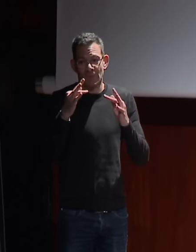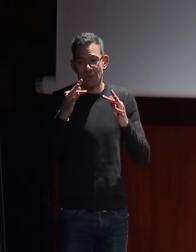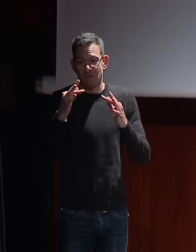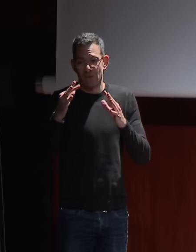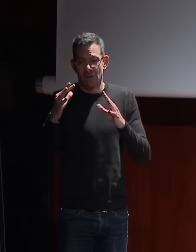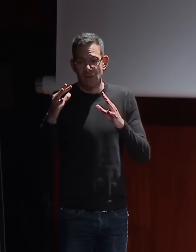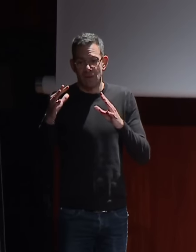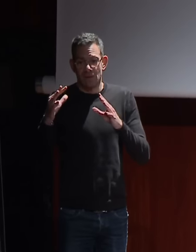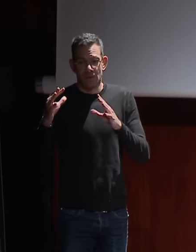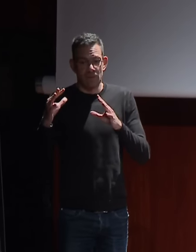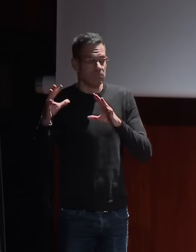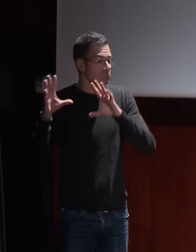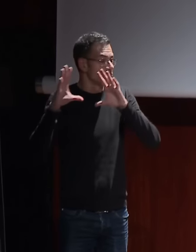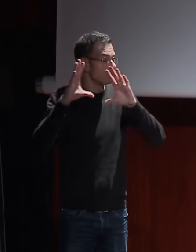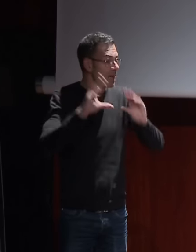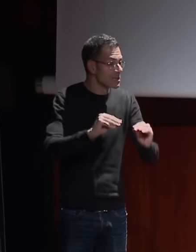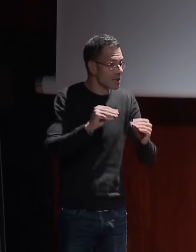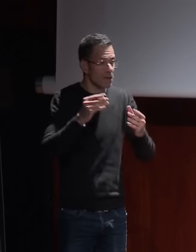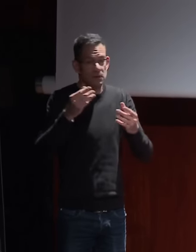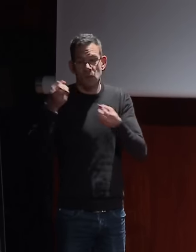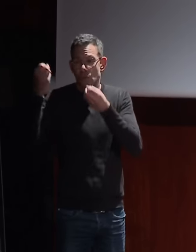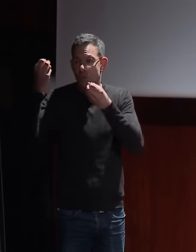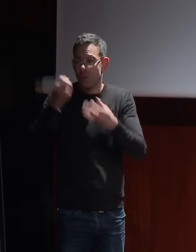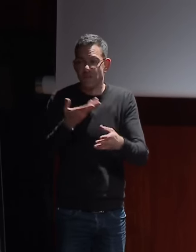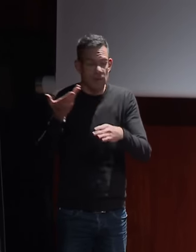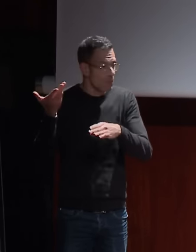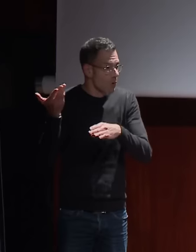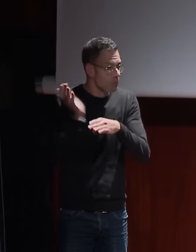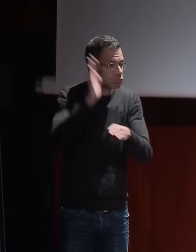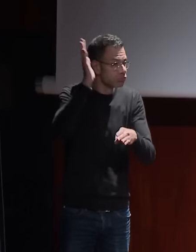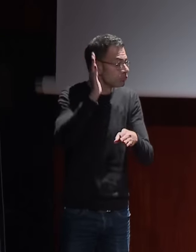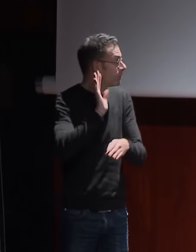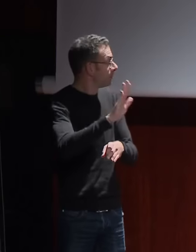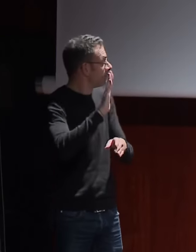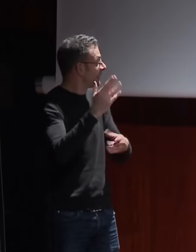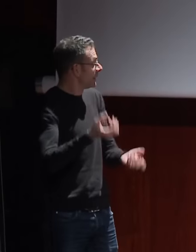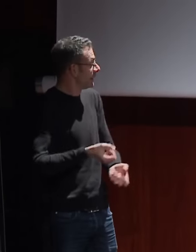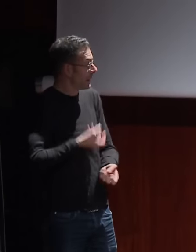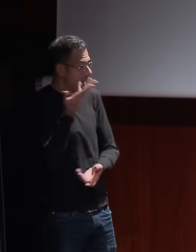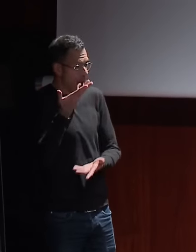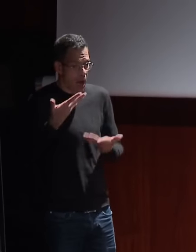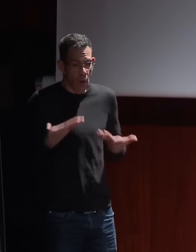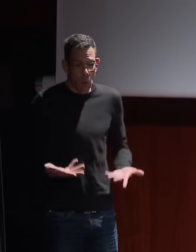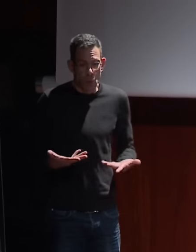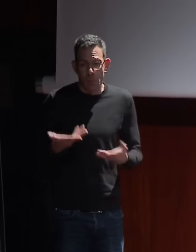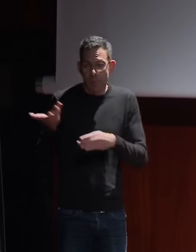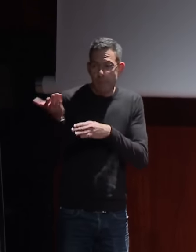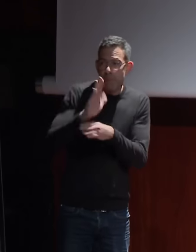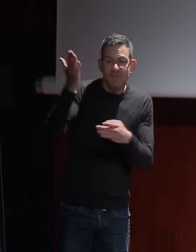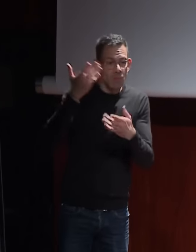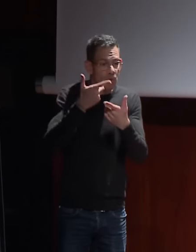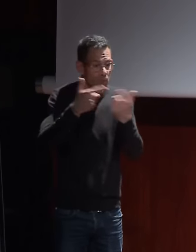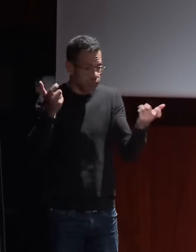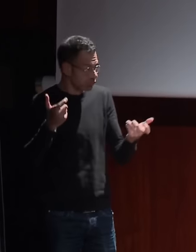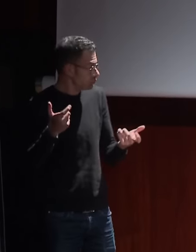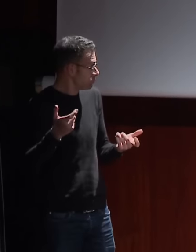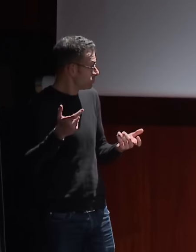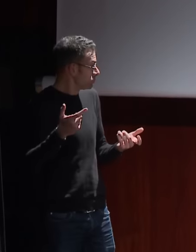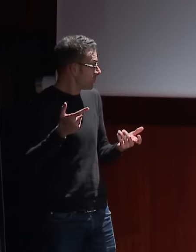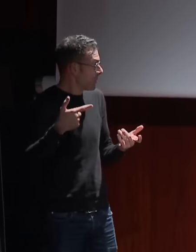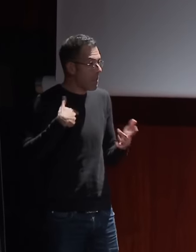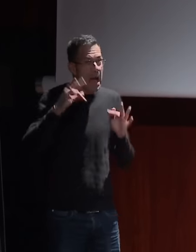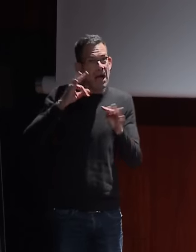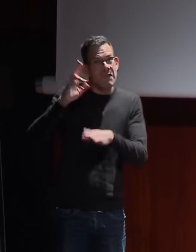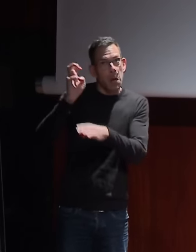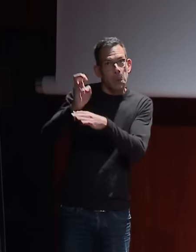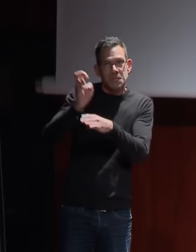et événements rapides, par exemple, en art contemporain. On ne pense pas forcément en termes de